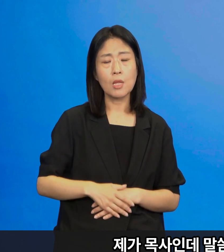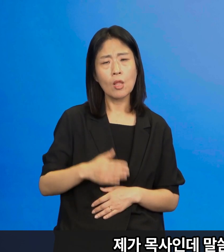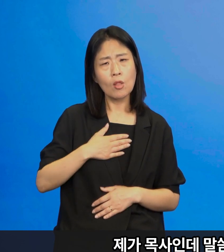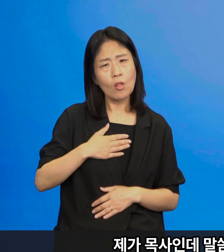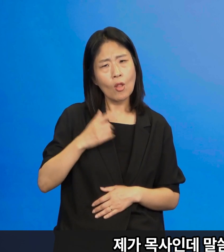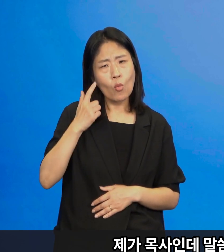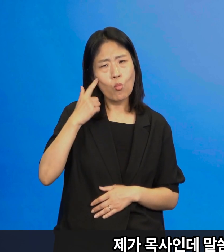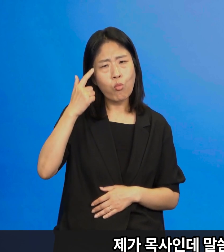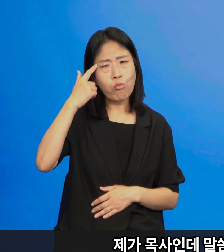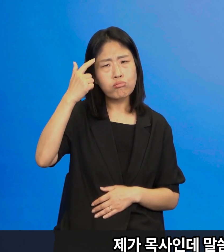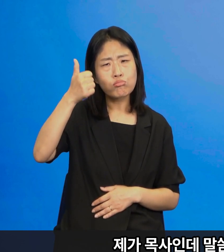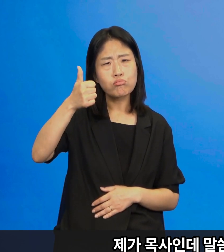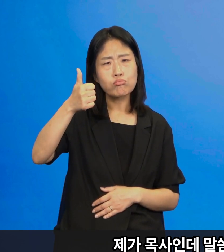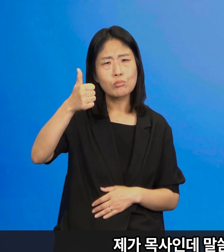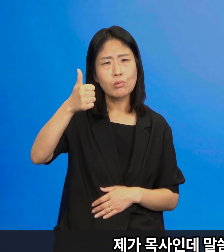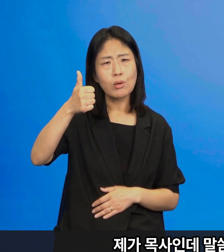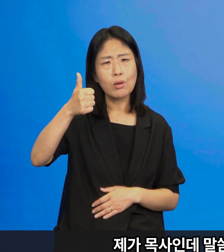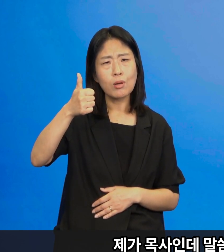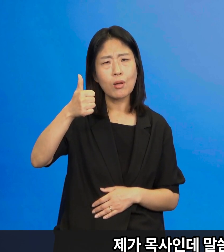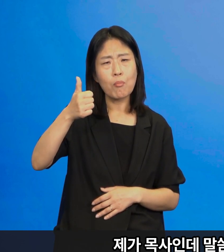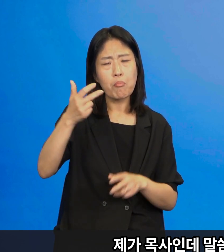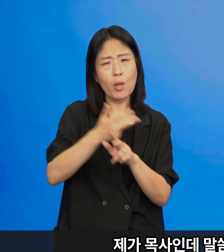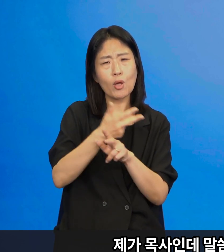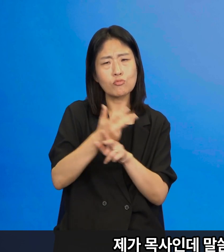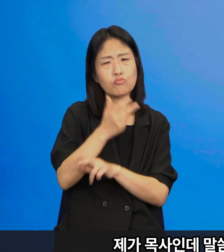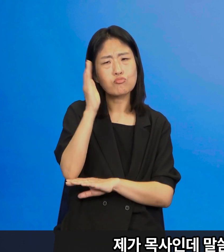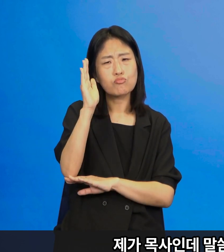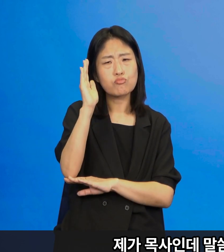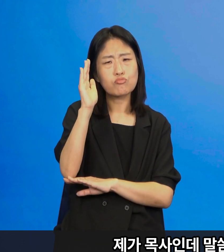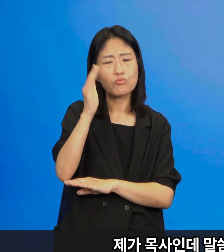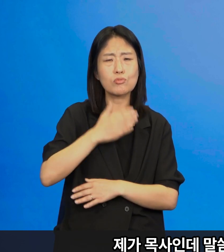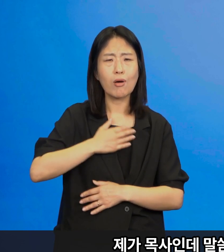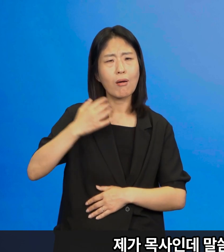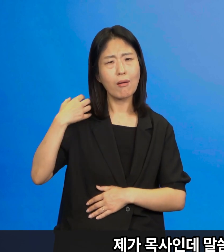목사인데 말씀을 매주 전해야 되는데,